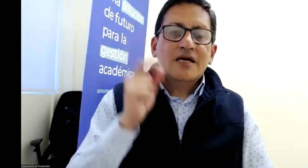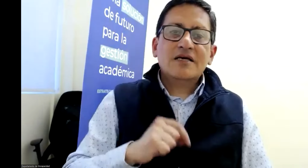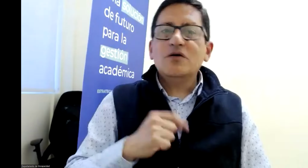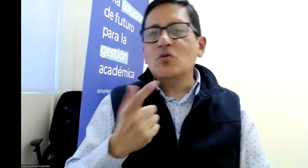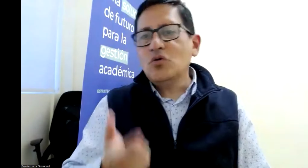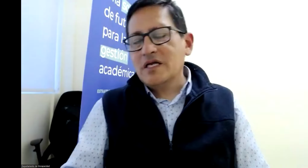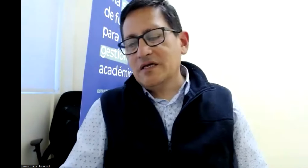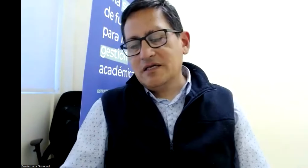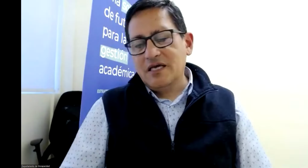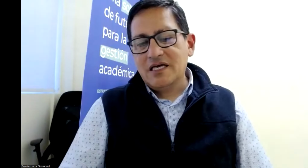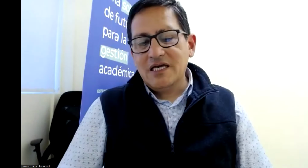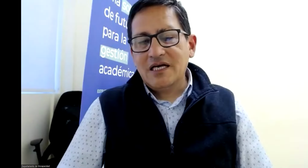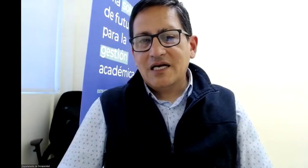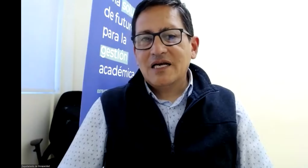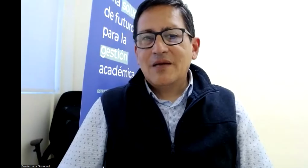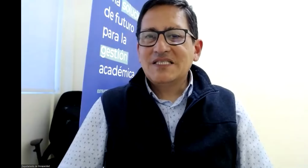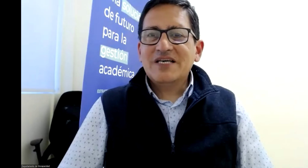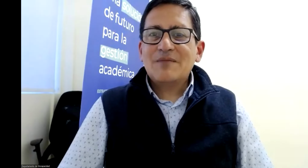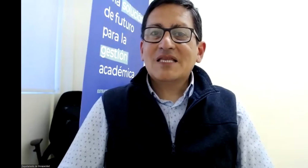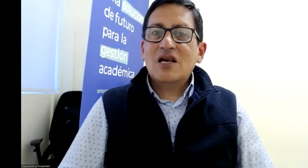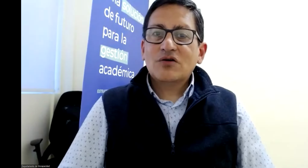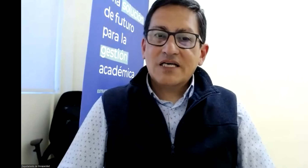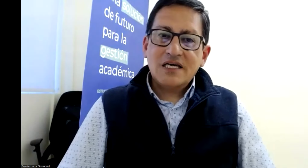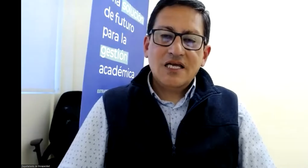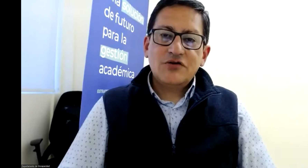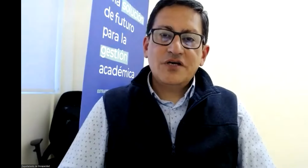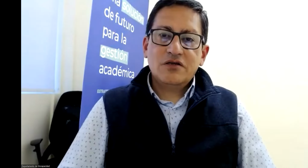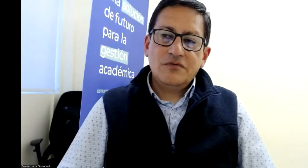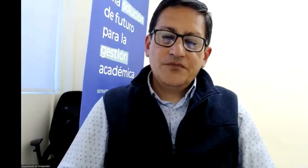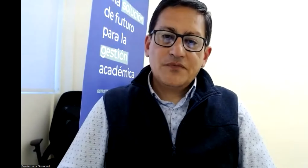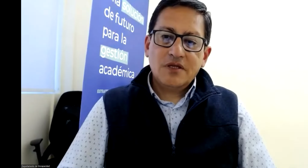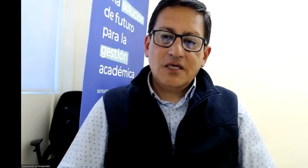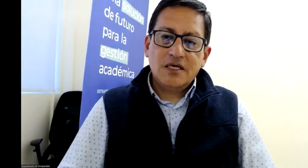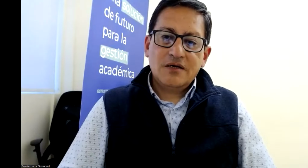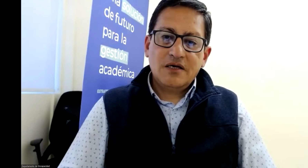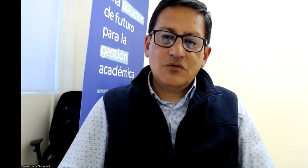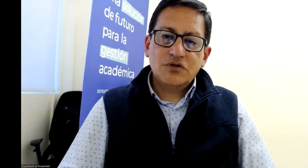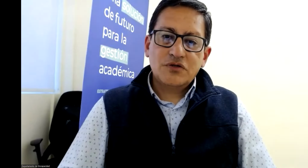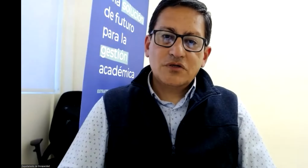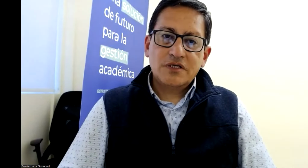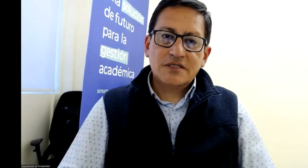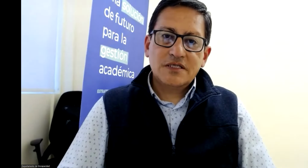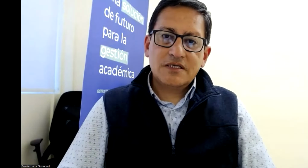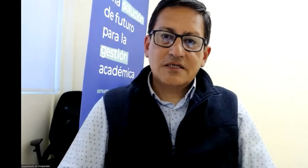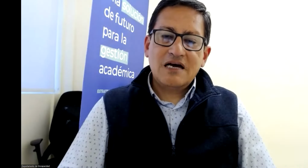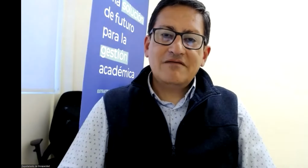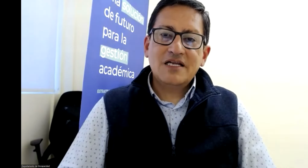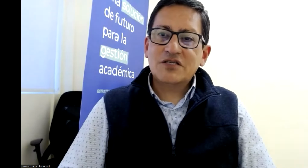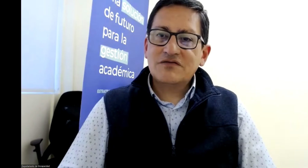Y ocurre que aquí específicamente en Los Ángeles yo he visto de que algunos sordos dicen Abril de otra